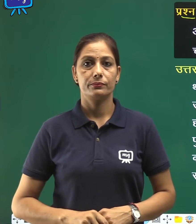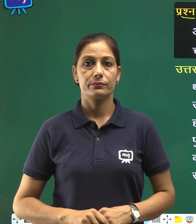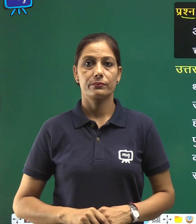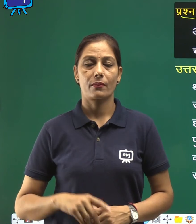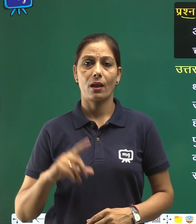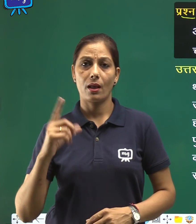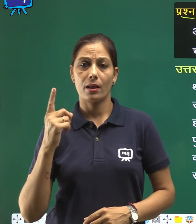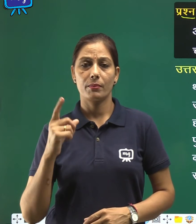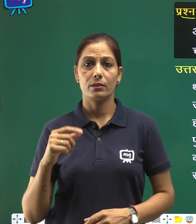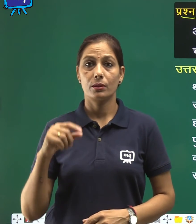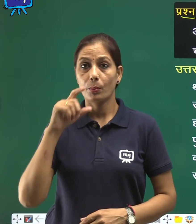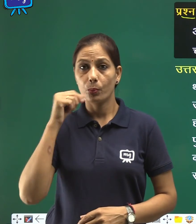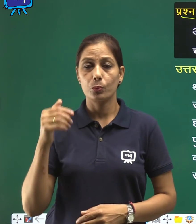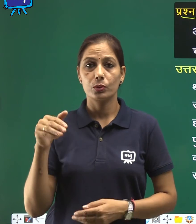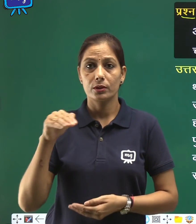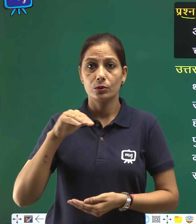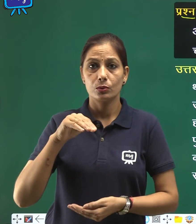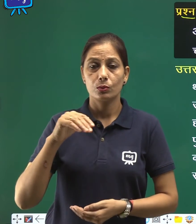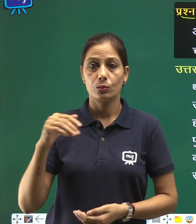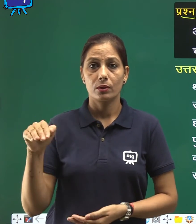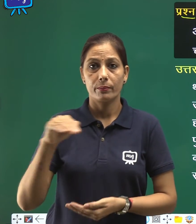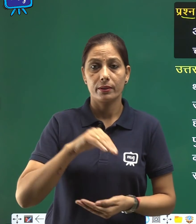एकमात्र पुत्र की